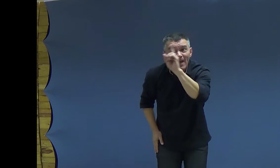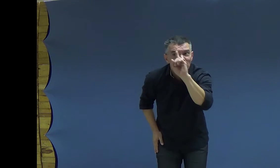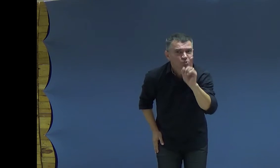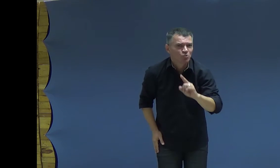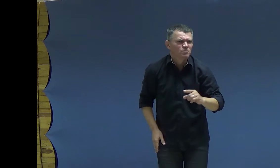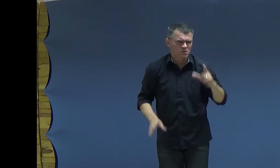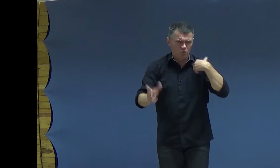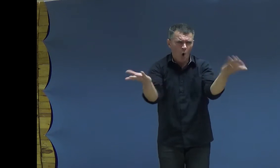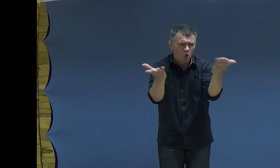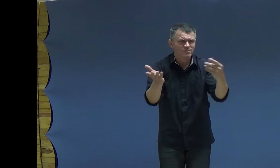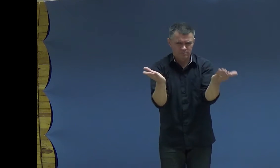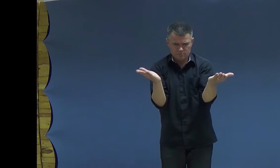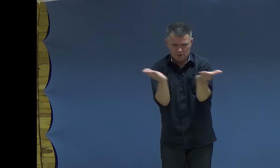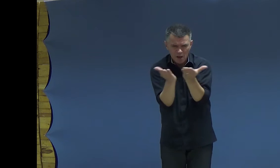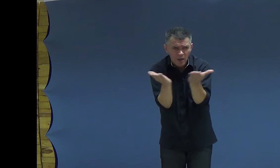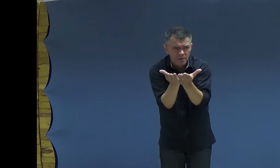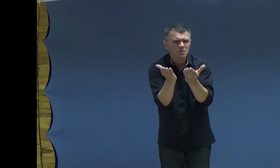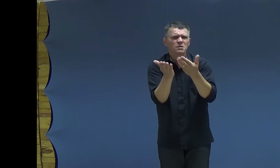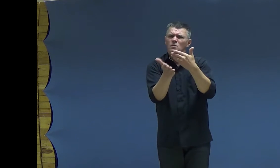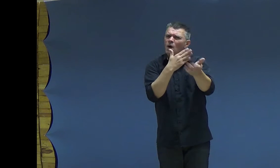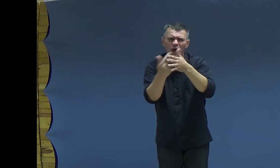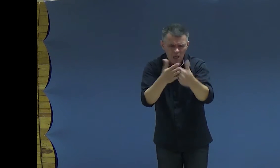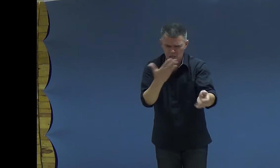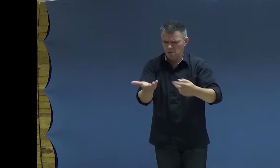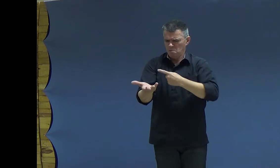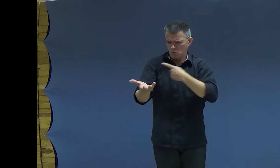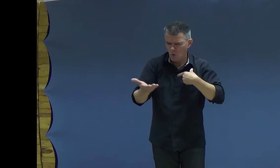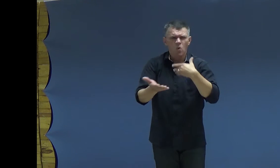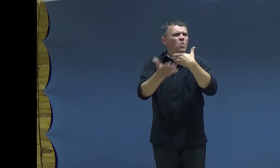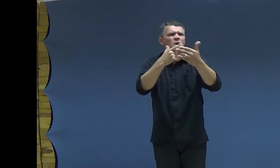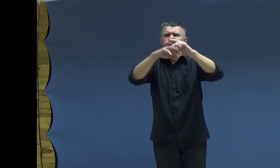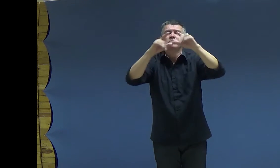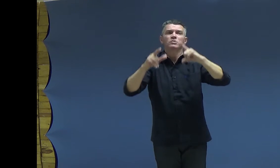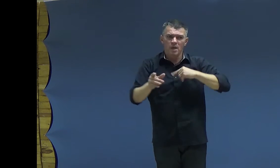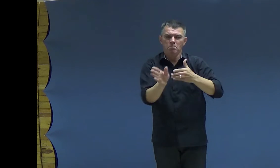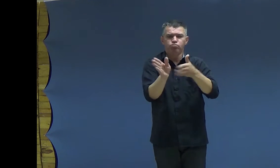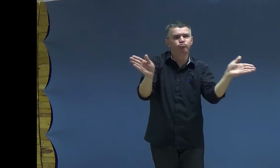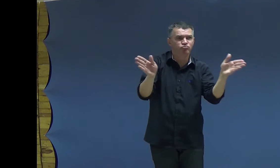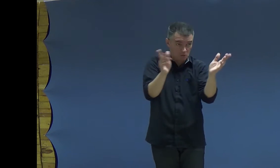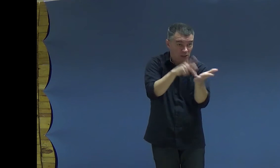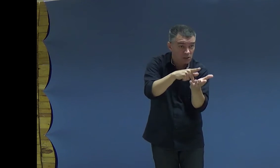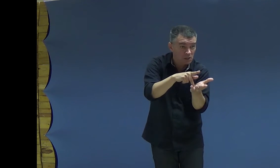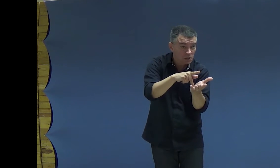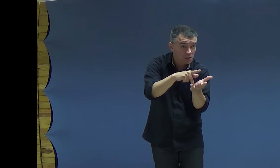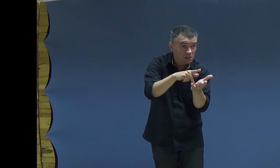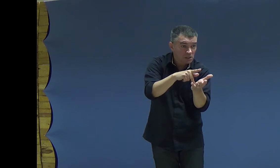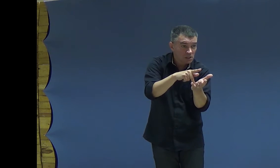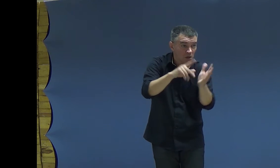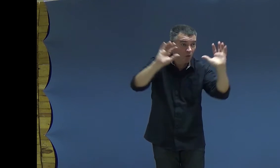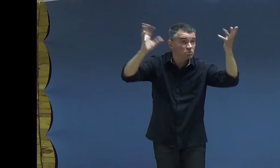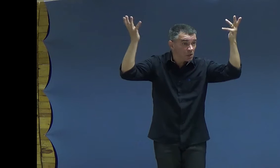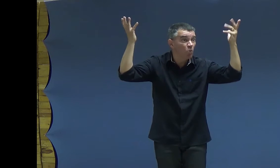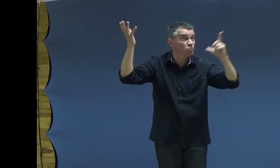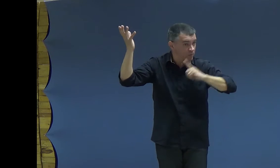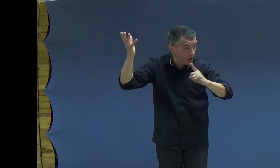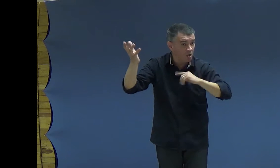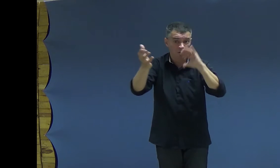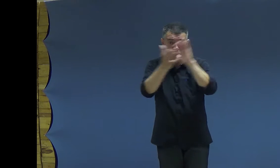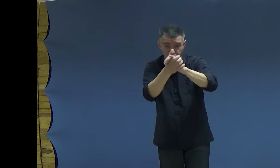E não é fácil. Então hoje, qualquer pessoa que é crente, pastor, às vezes se desvia da igreja, não é verdade? Isso